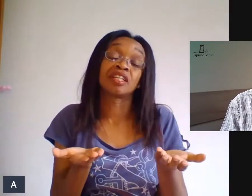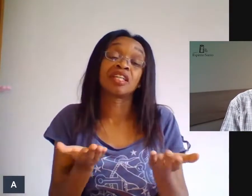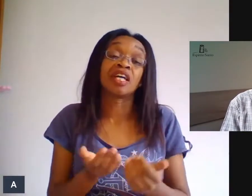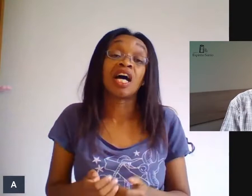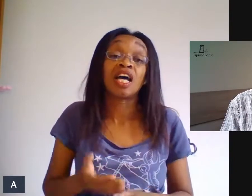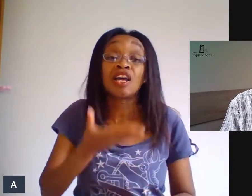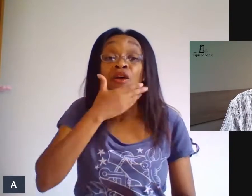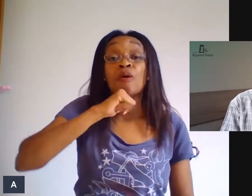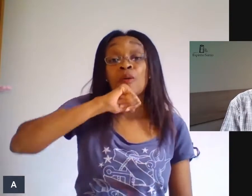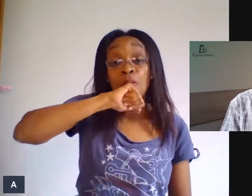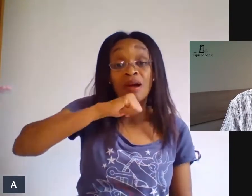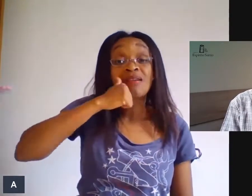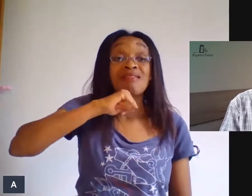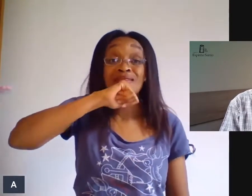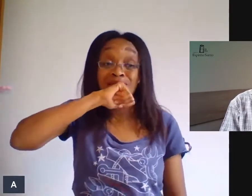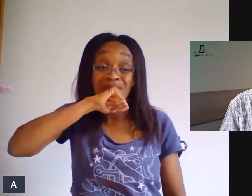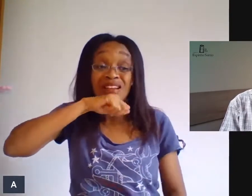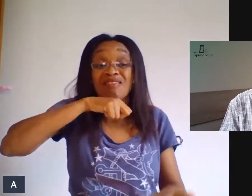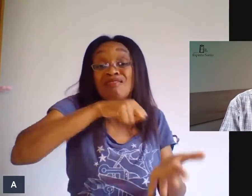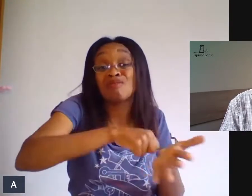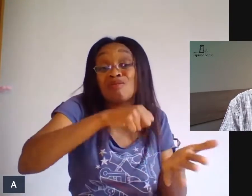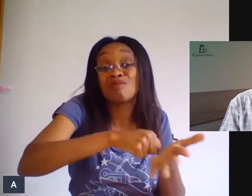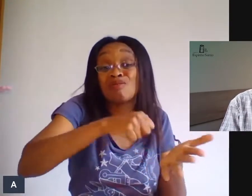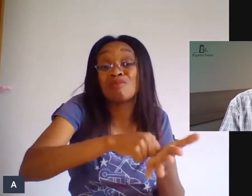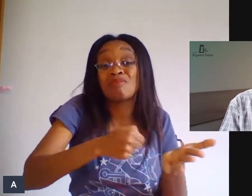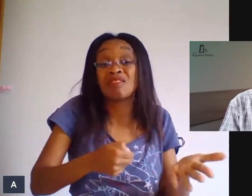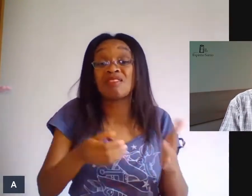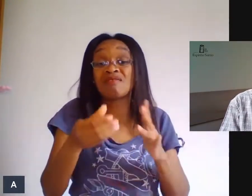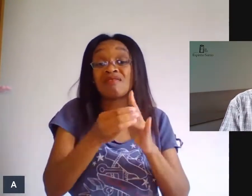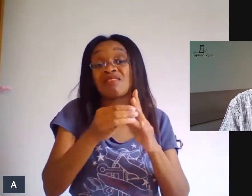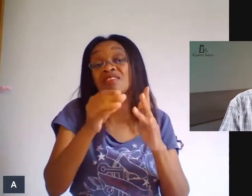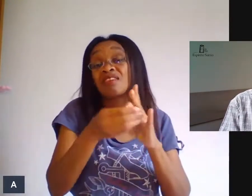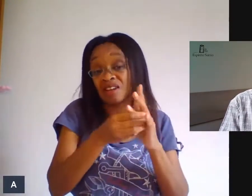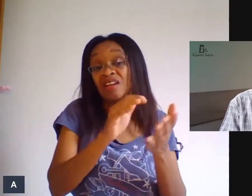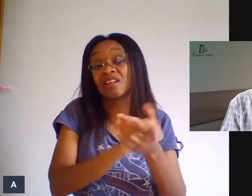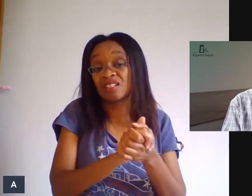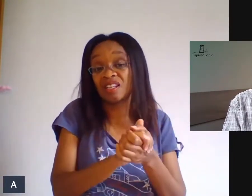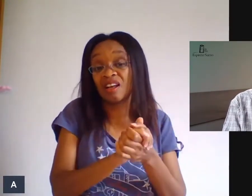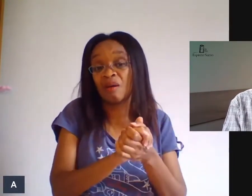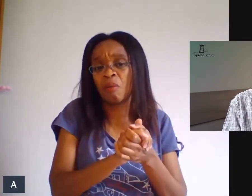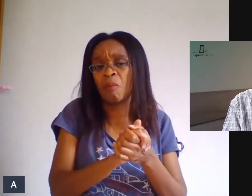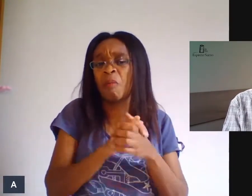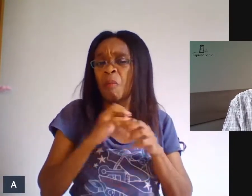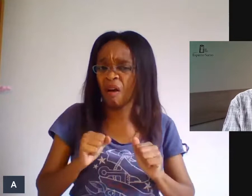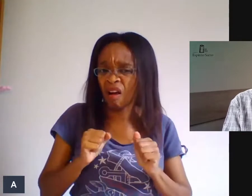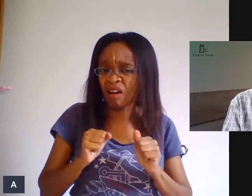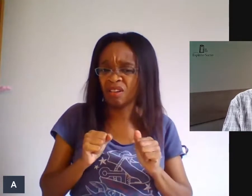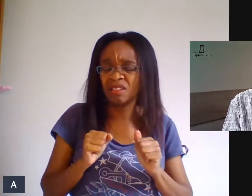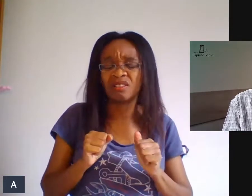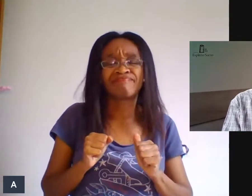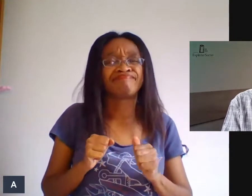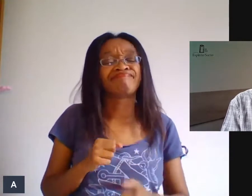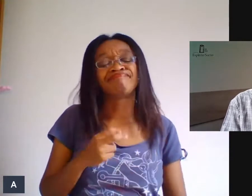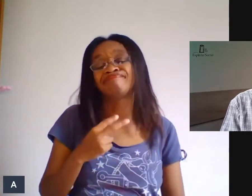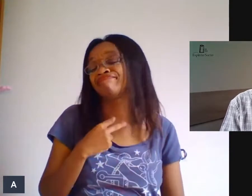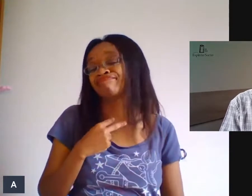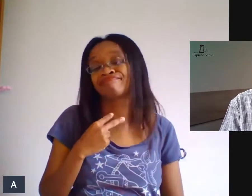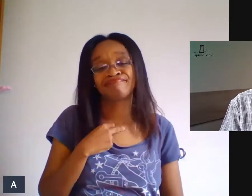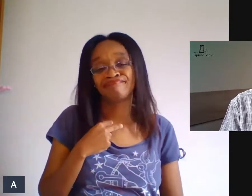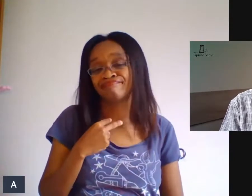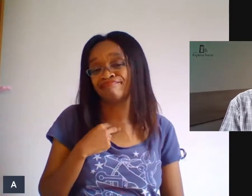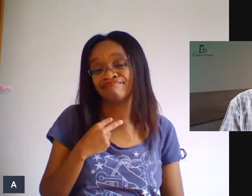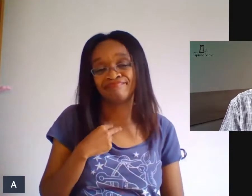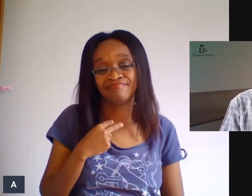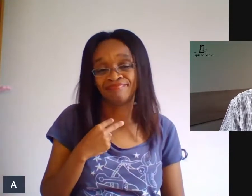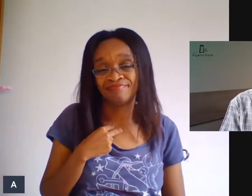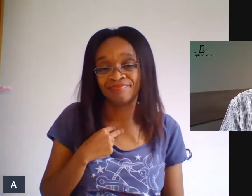que entra o constrangimento. Ela vai casar por causa do constrangimento, né? Para evitar o constrangimento